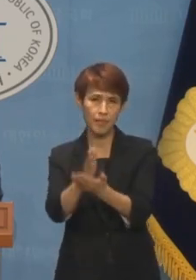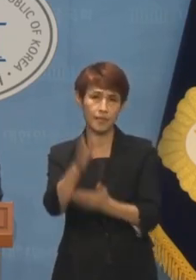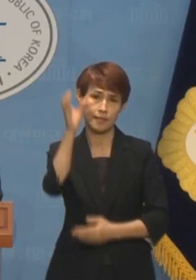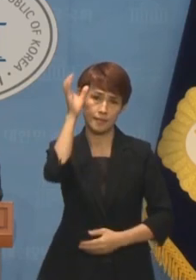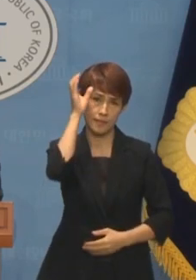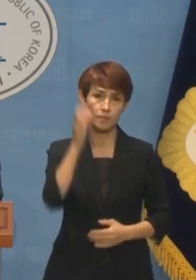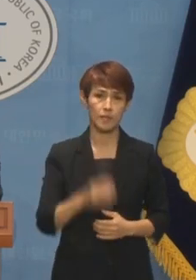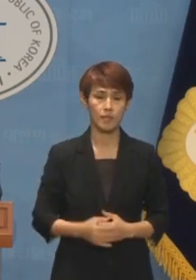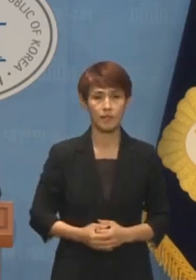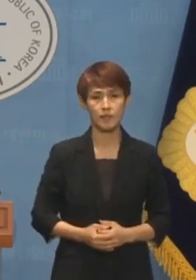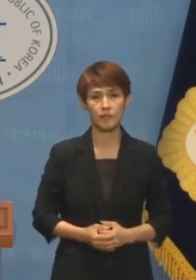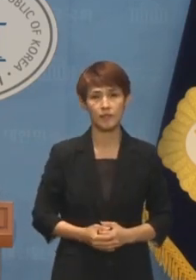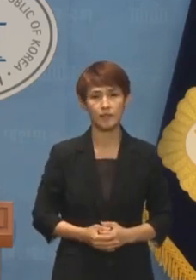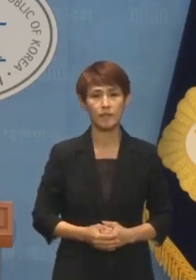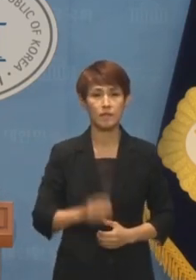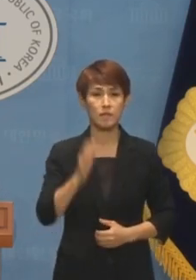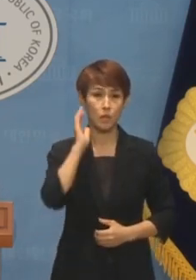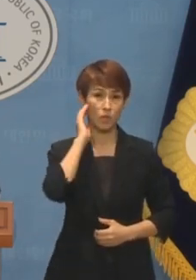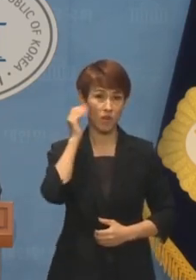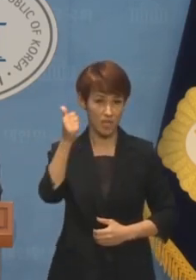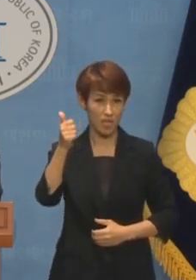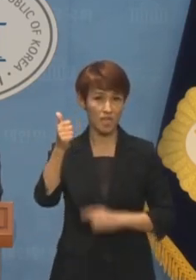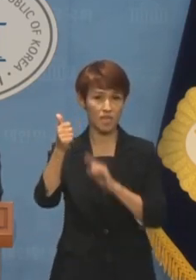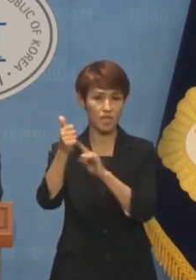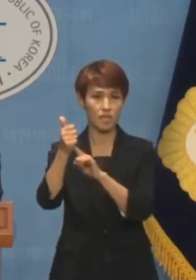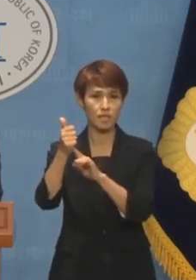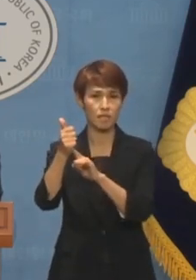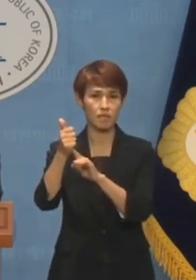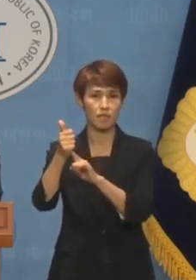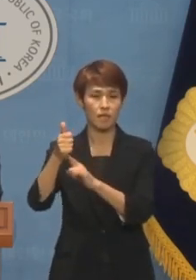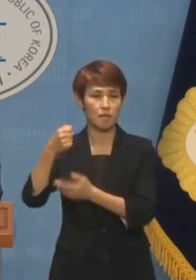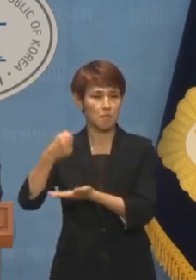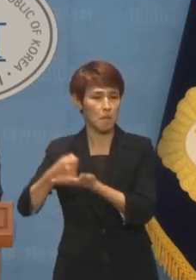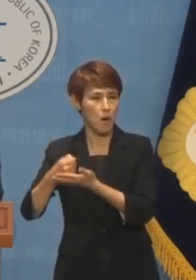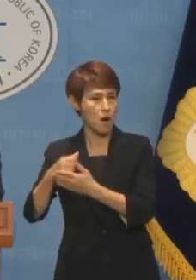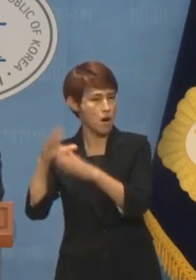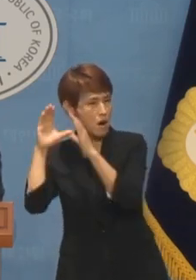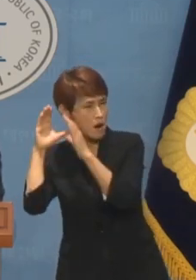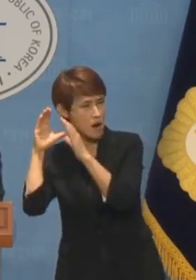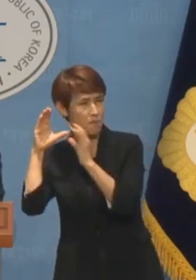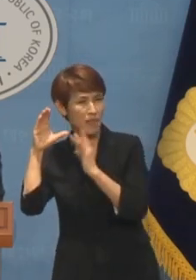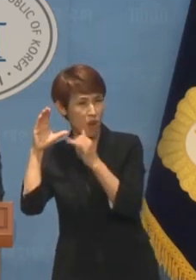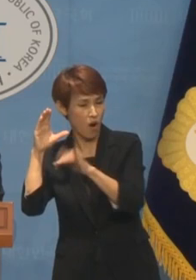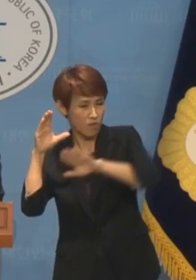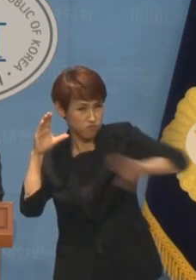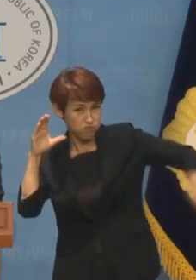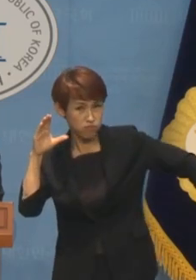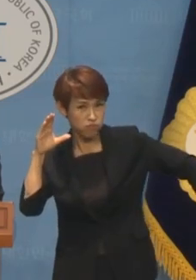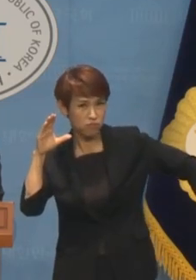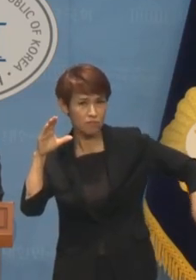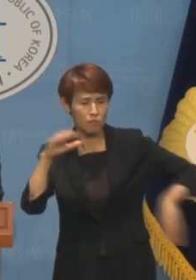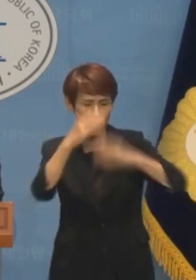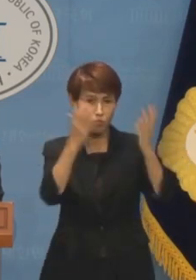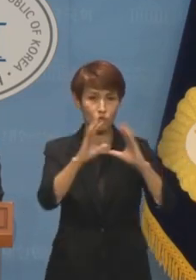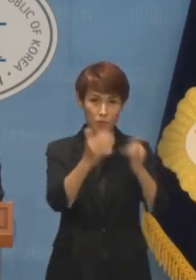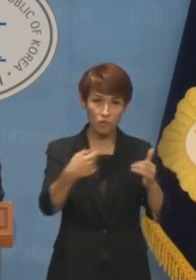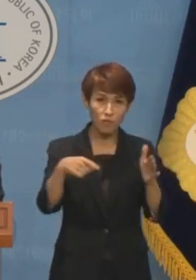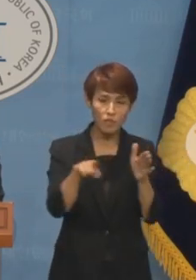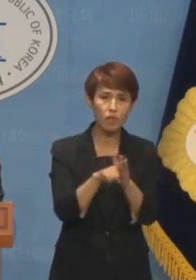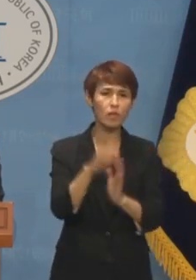기대합니다. 대통령이 한쪽 입장만으로 국가를 운영하면 모든 국민의 대통령이 되어야